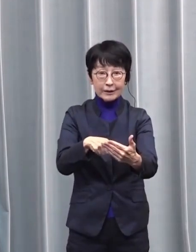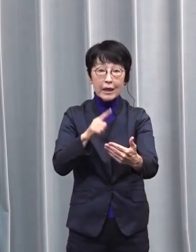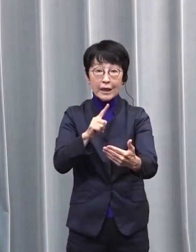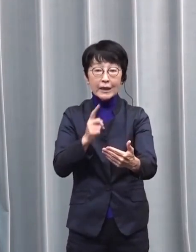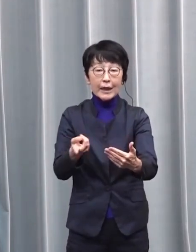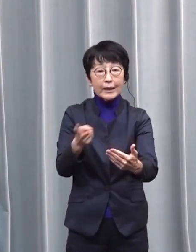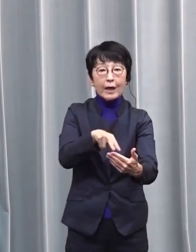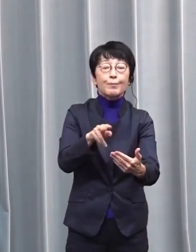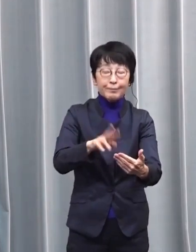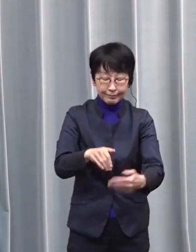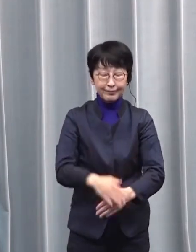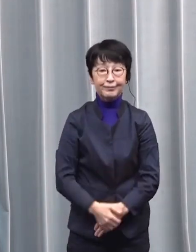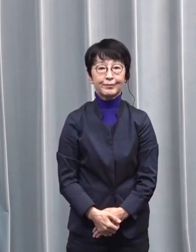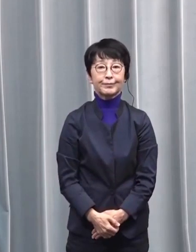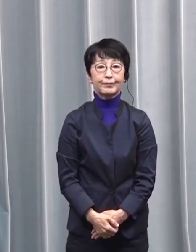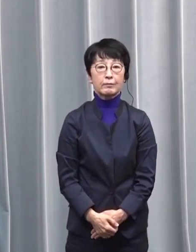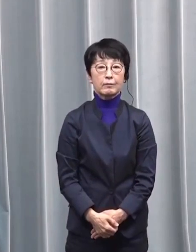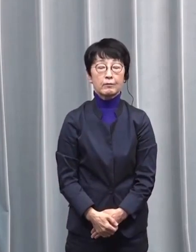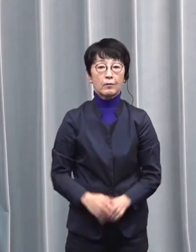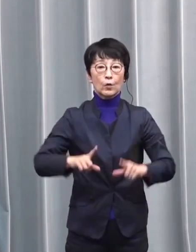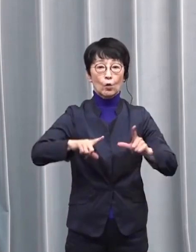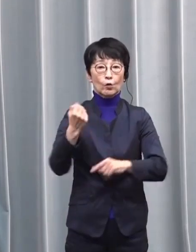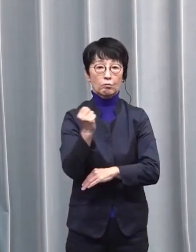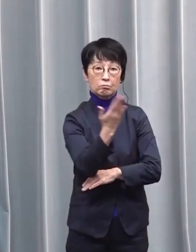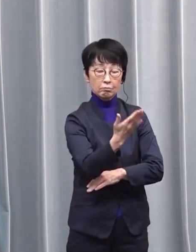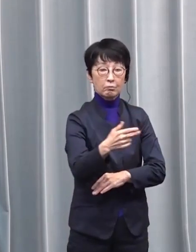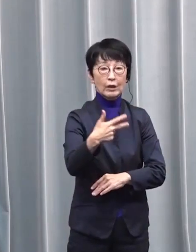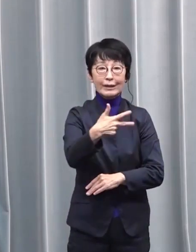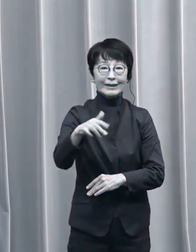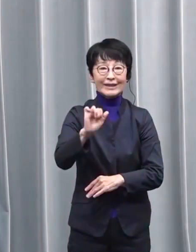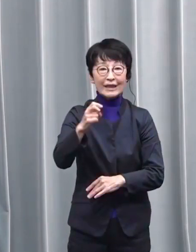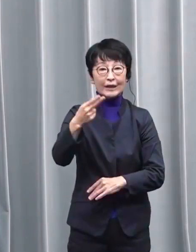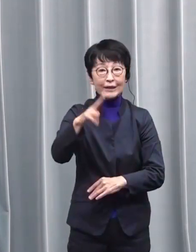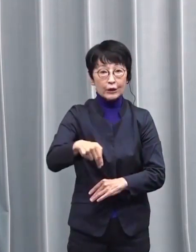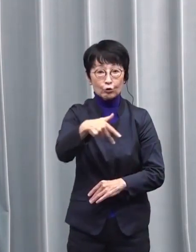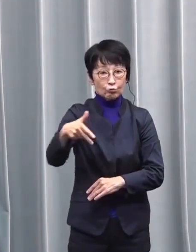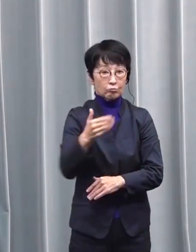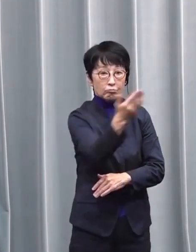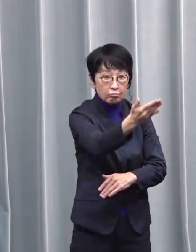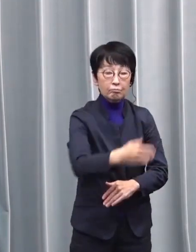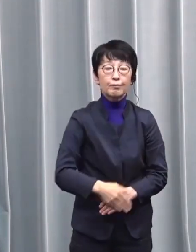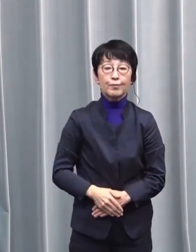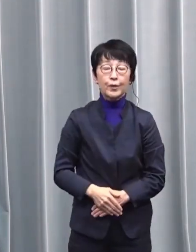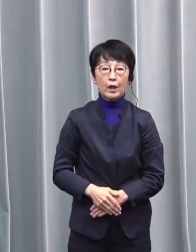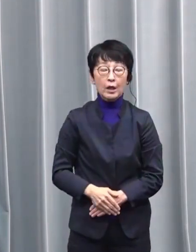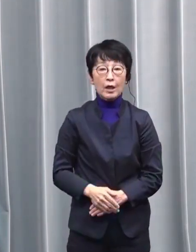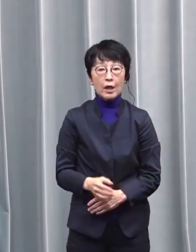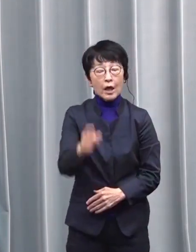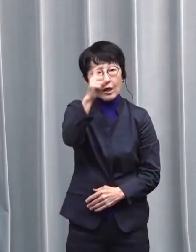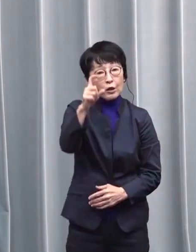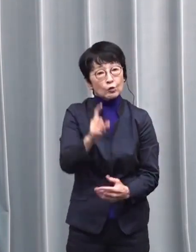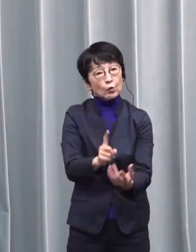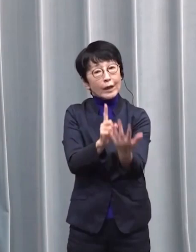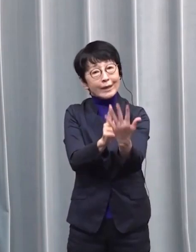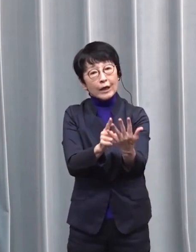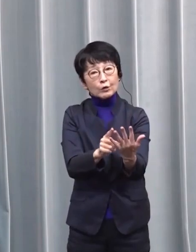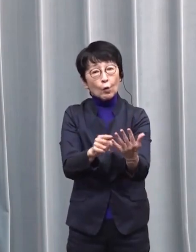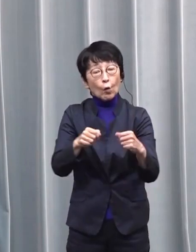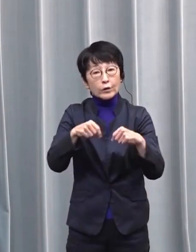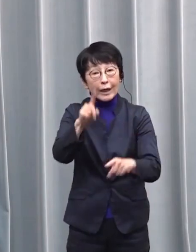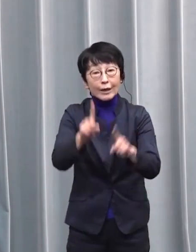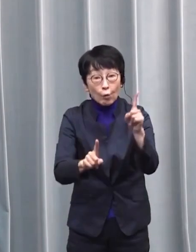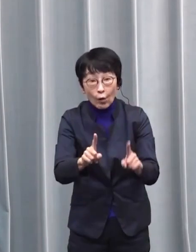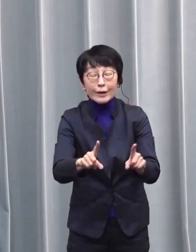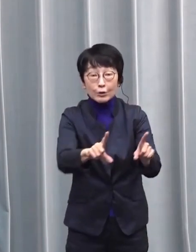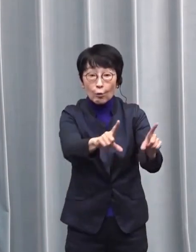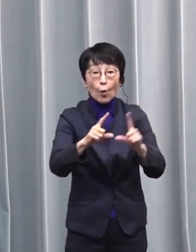。 東京持ちです。ジャニーズに戻ります。捜査対象にしたかどうかも言えないということですが、かつて資料が